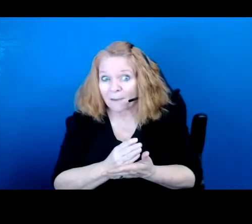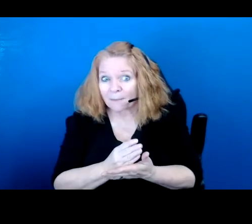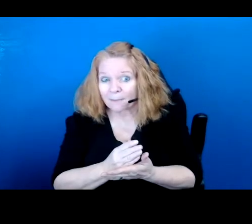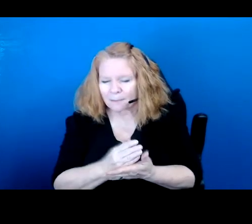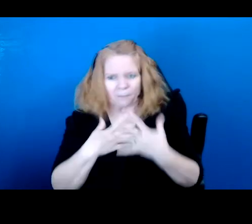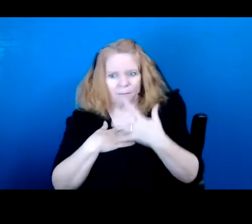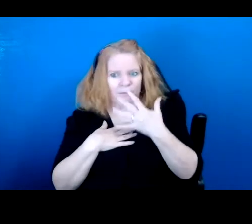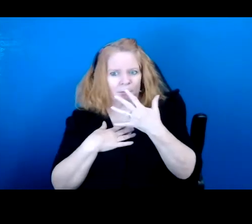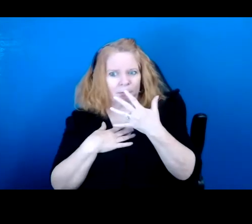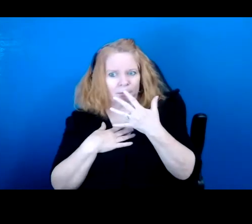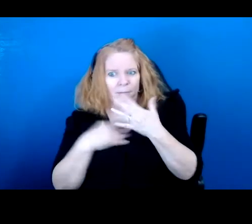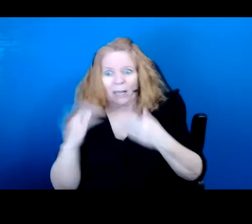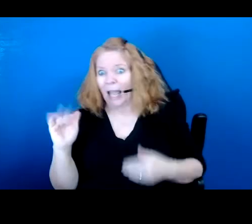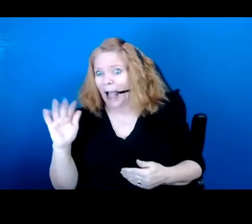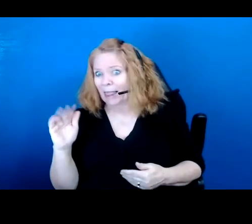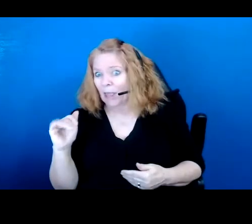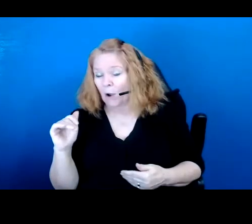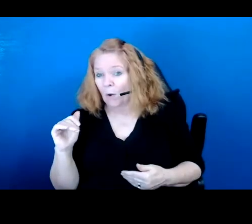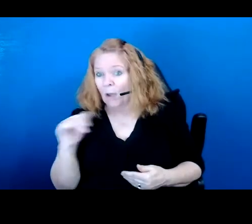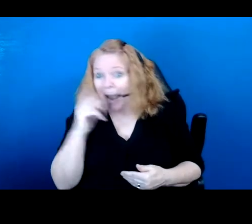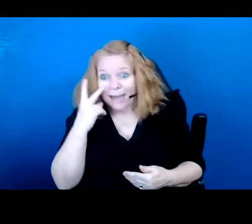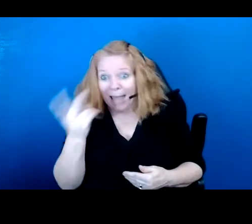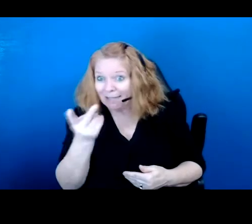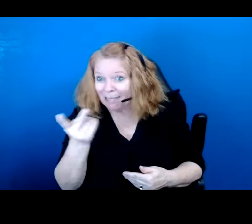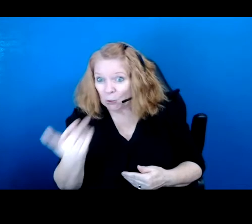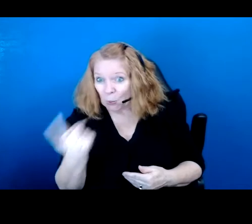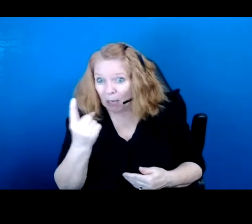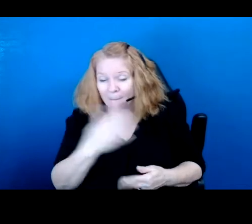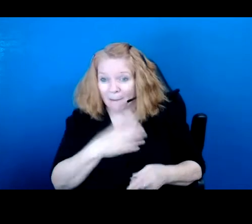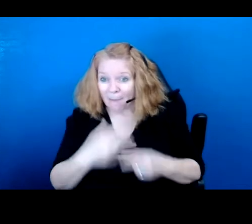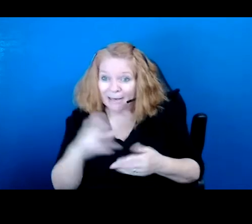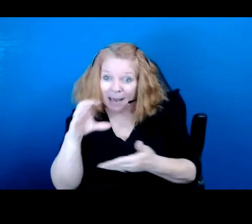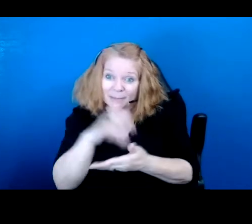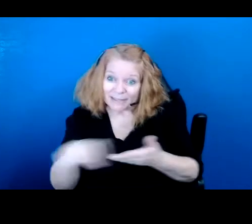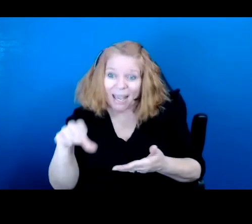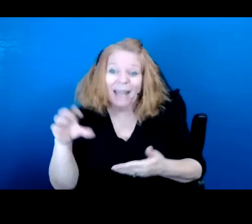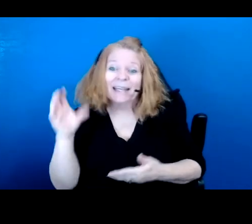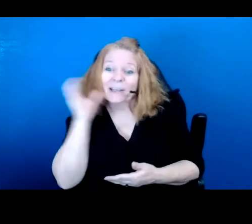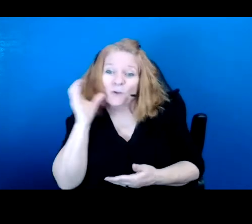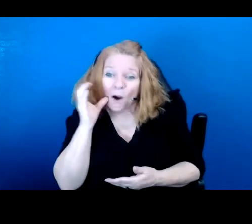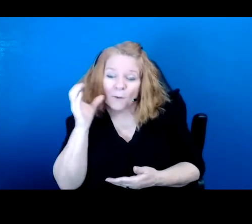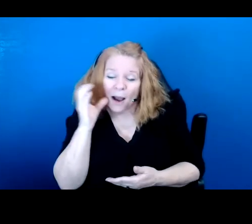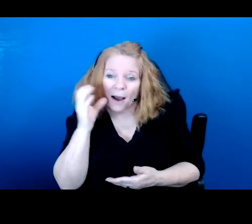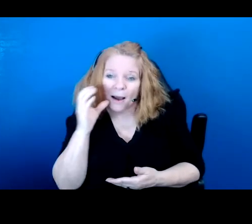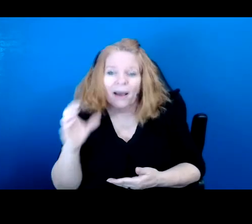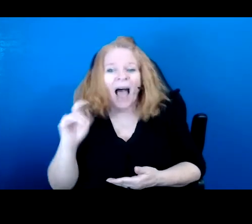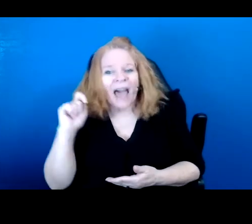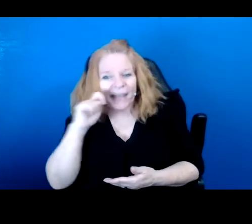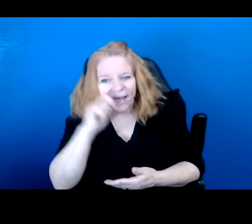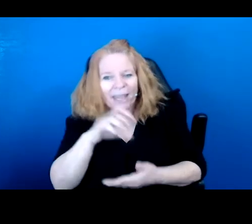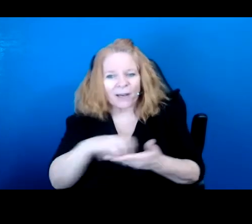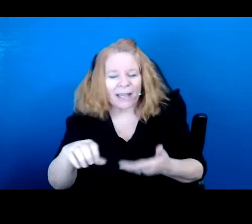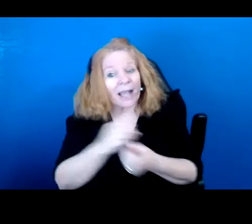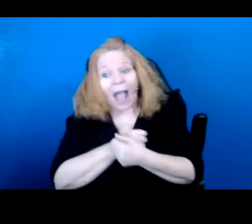de momento se pararon y digo ay no te vi mi nombre es